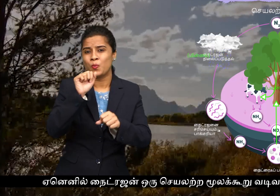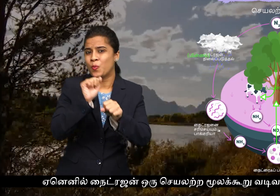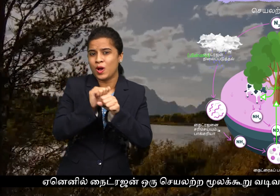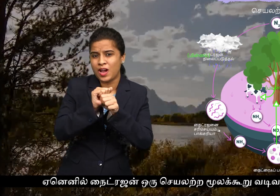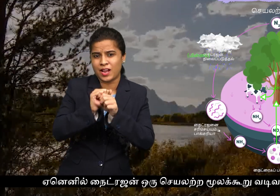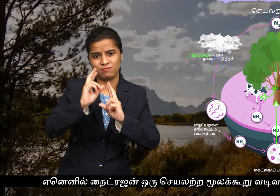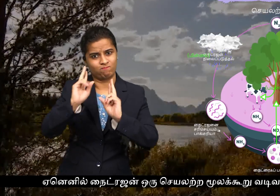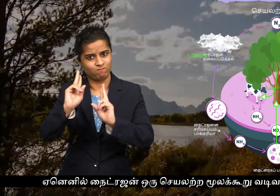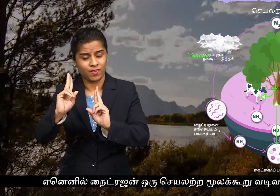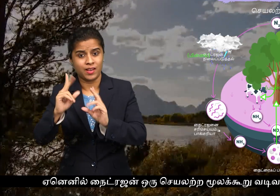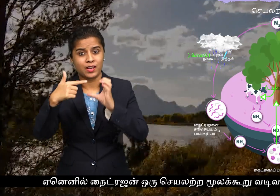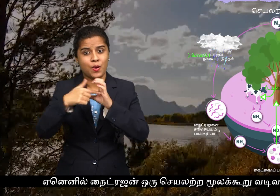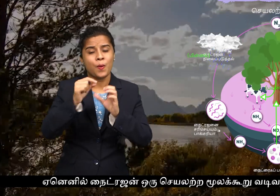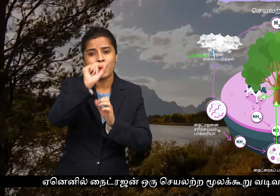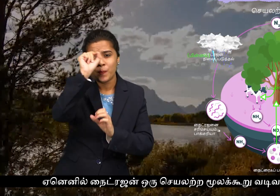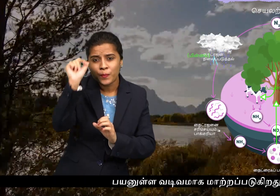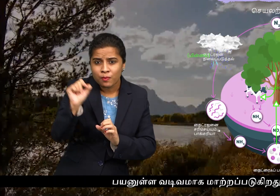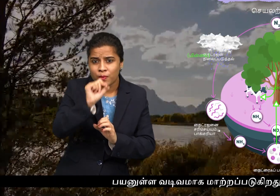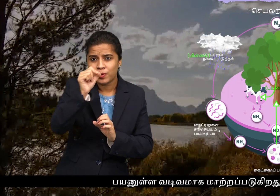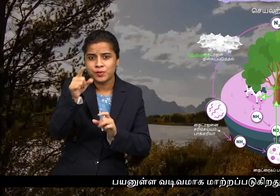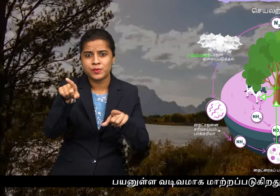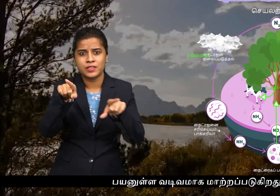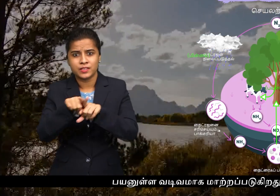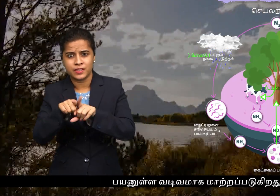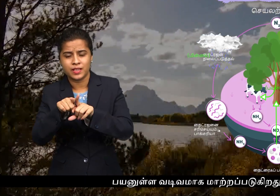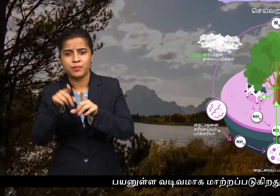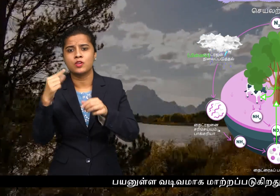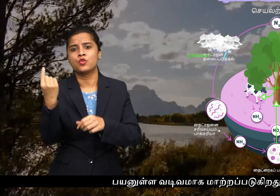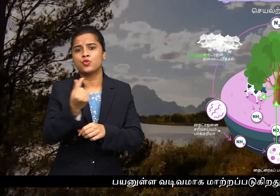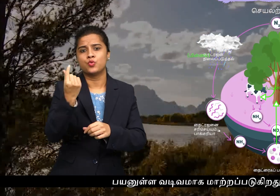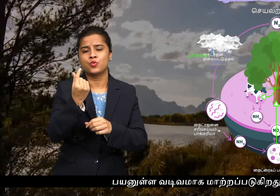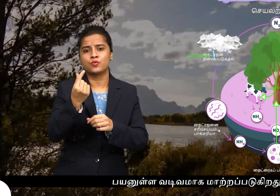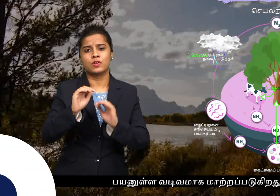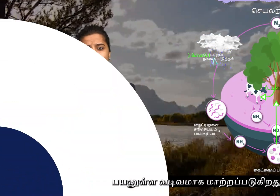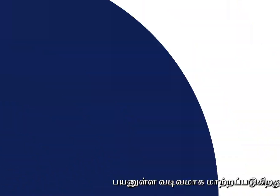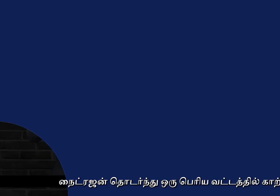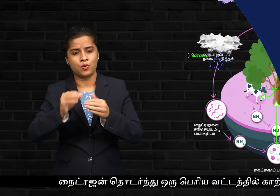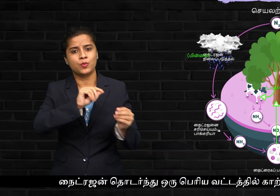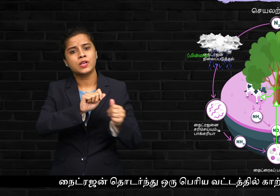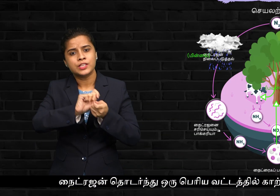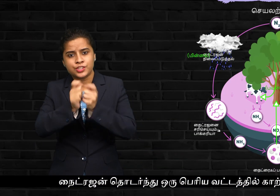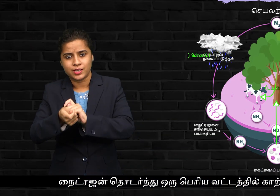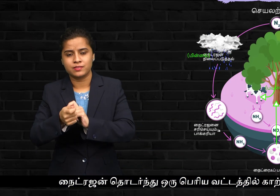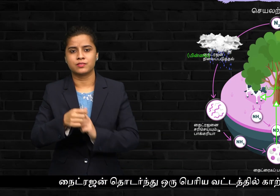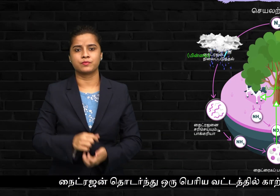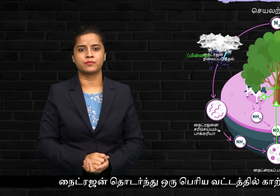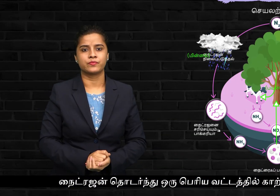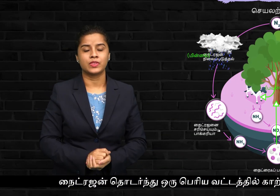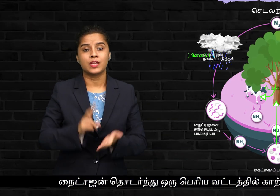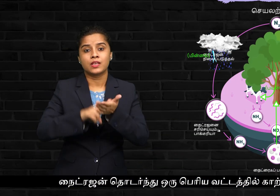அதாவது ஆங்கிலத்தில் N2, பயனுள்ள வடிவமாக மாற்றப்படுகிறது. நைட்ரஜன் தொடர்ந்து ஒரு பெரிய